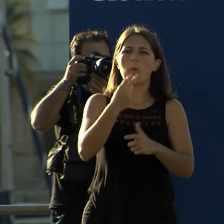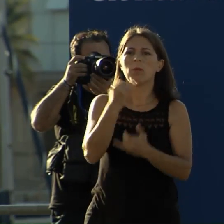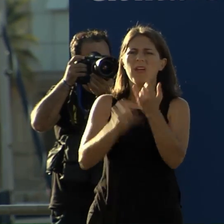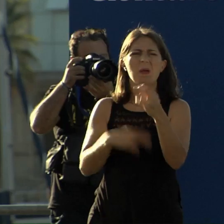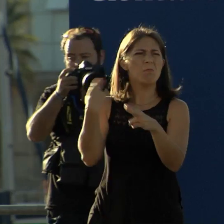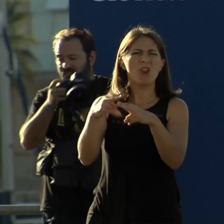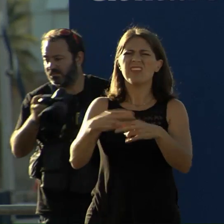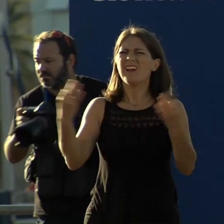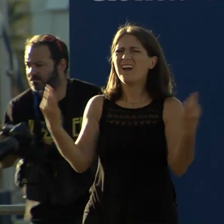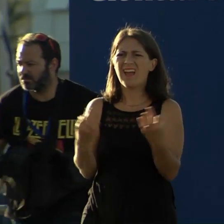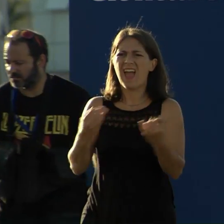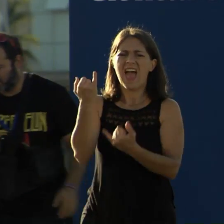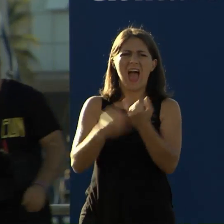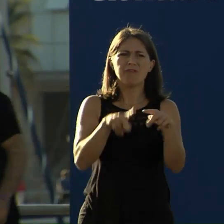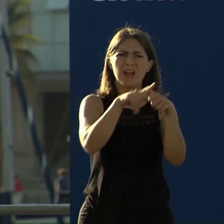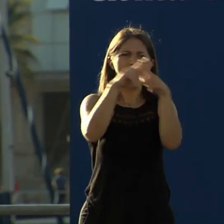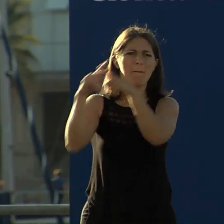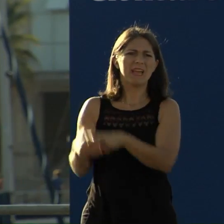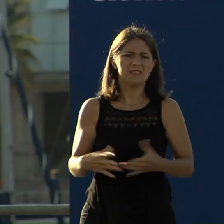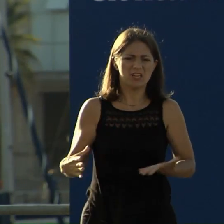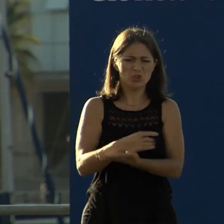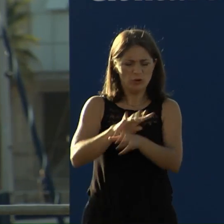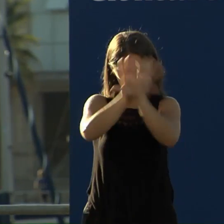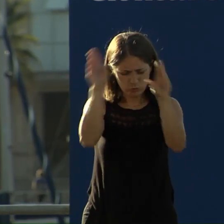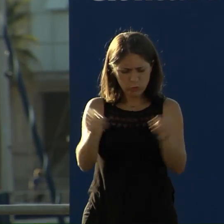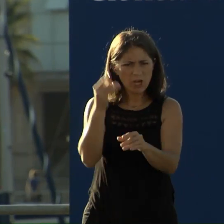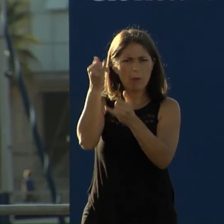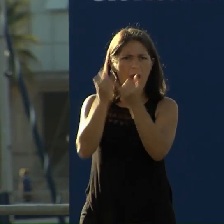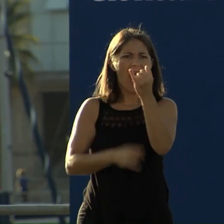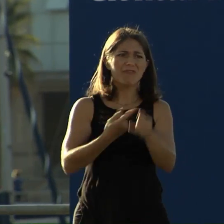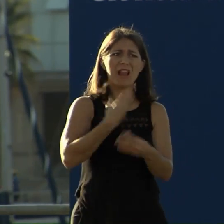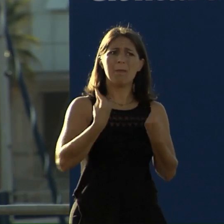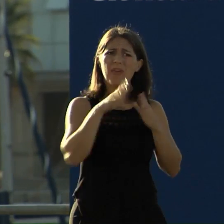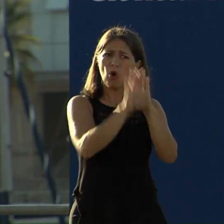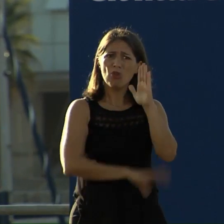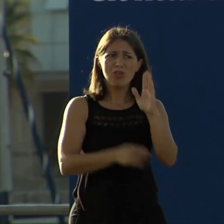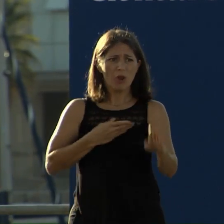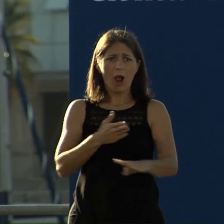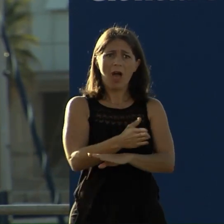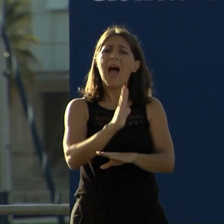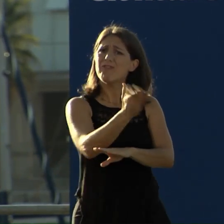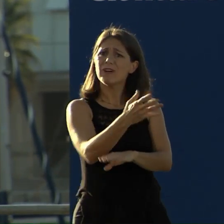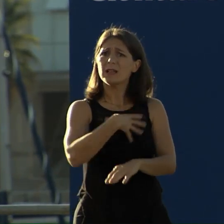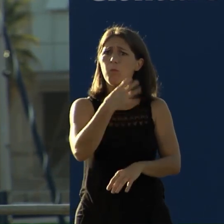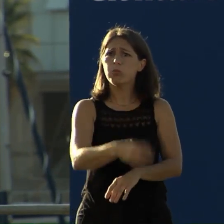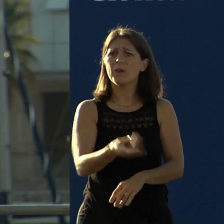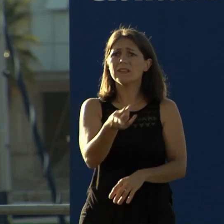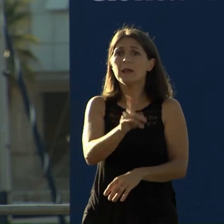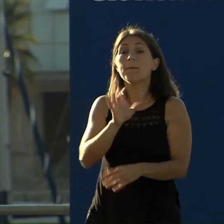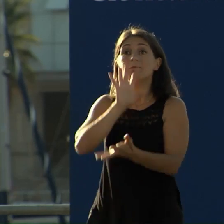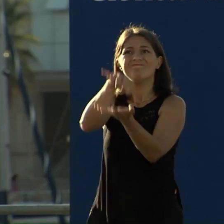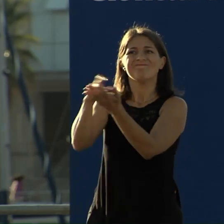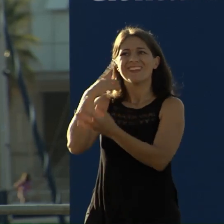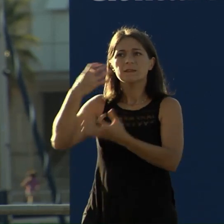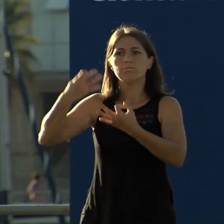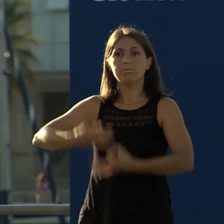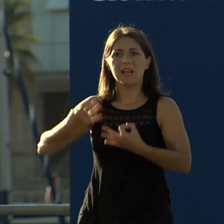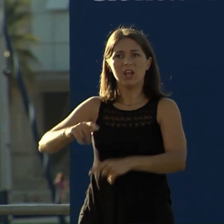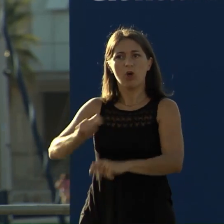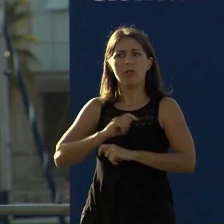política es el conjunto de instrumentos que sirven para condicionar la vida de la gente. Por eso a veces las instituciones son peligrosas.